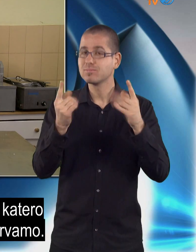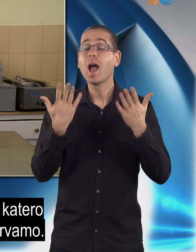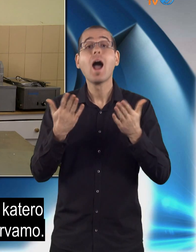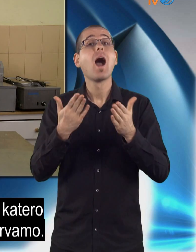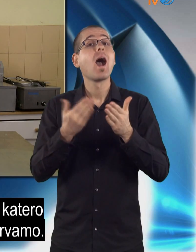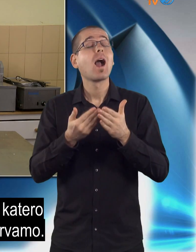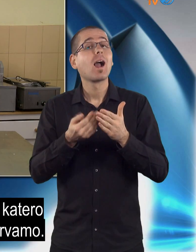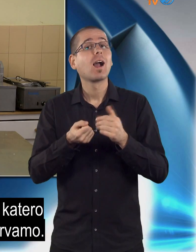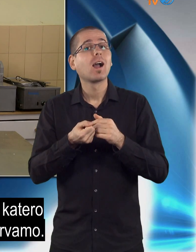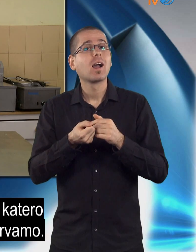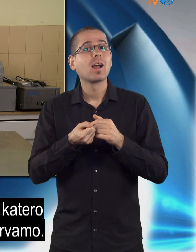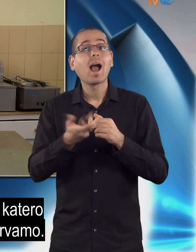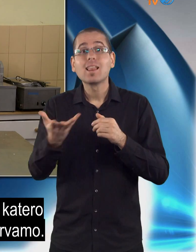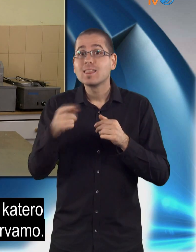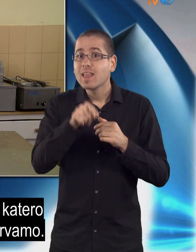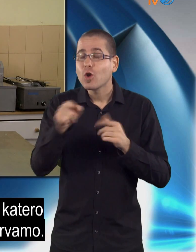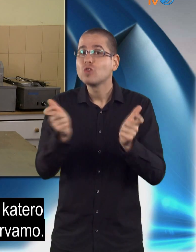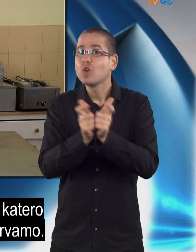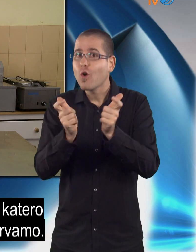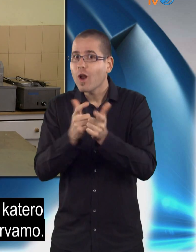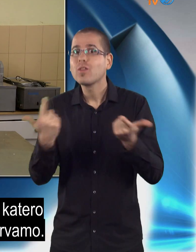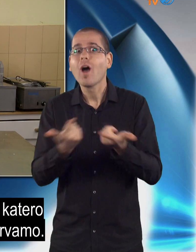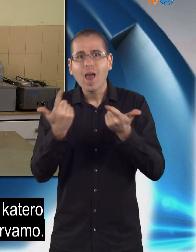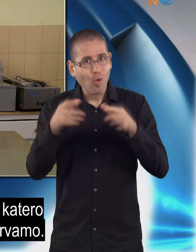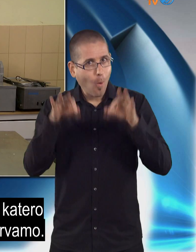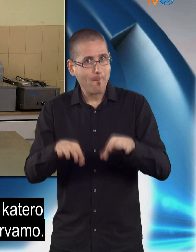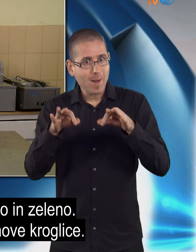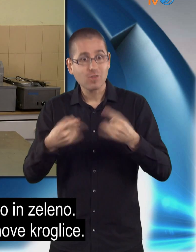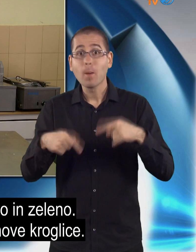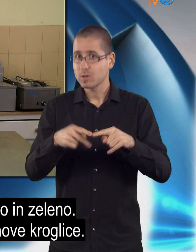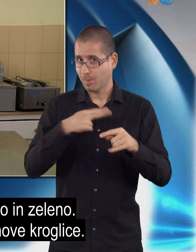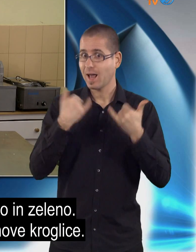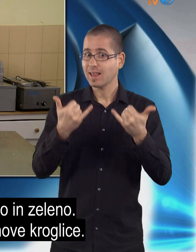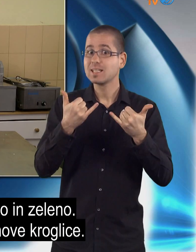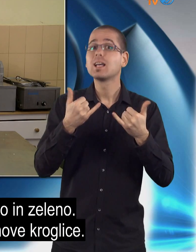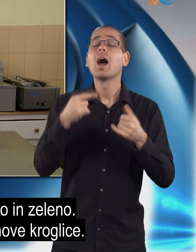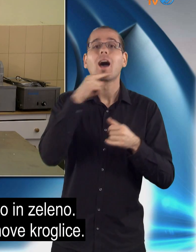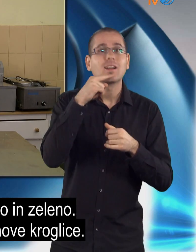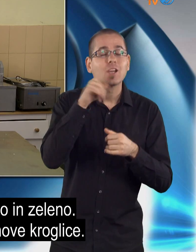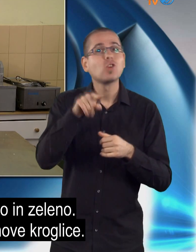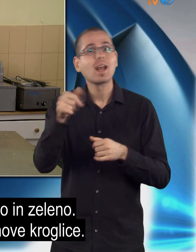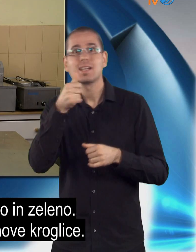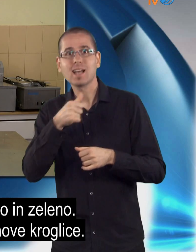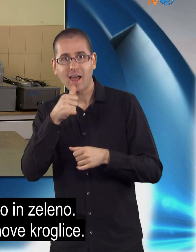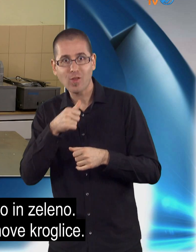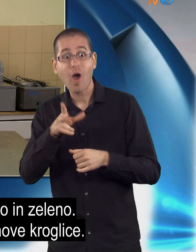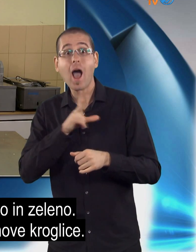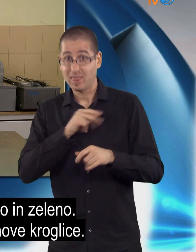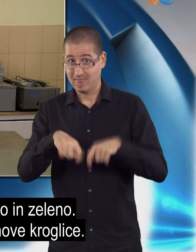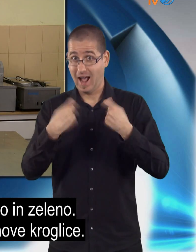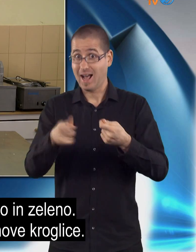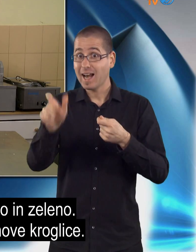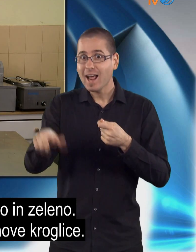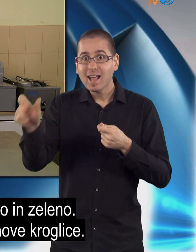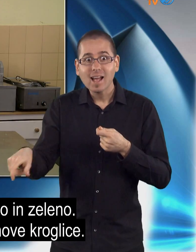glasi, katero čokolado lahko obarvamo. Mi smo imeli danes rdečo in zeleno.